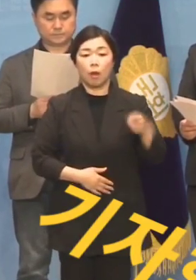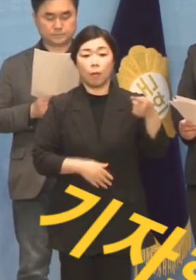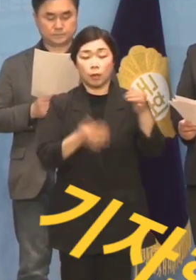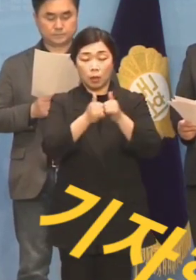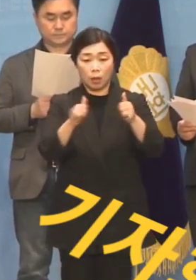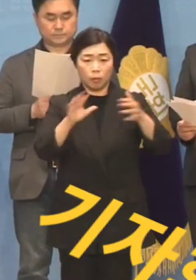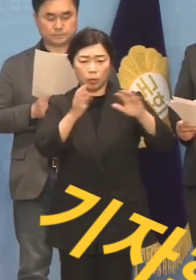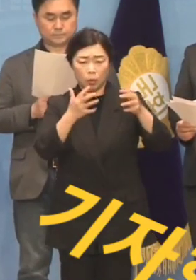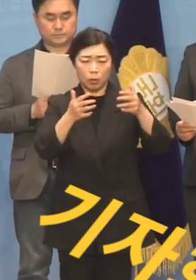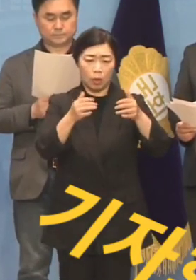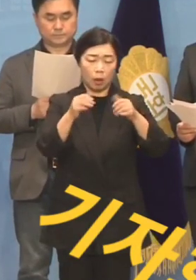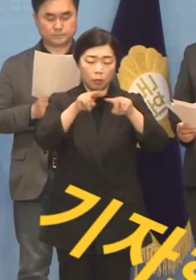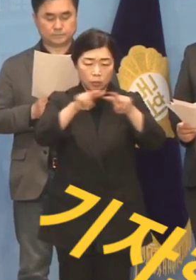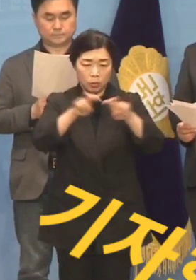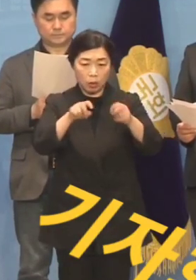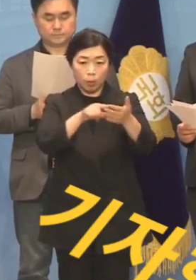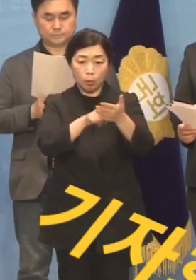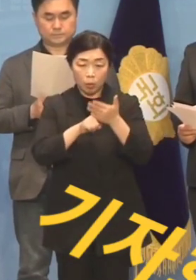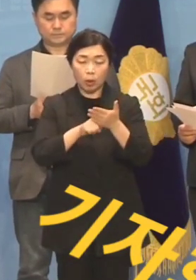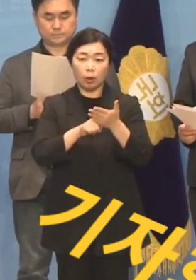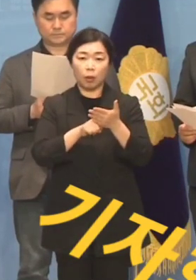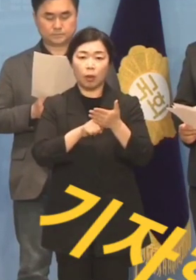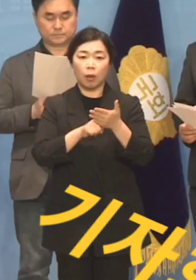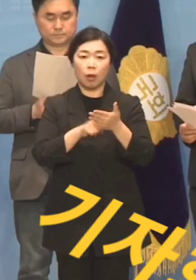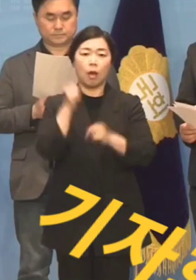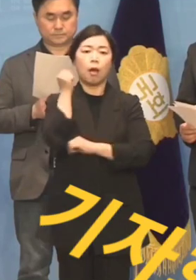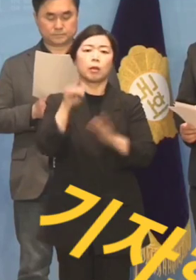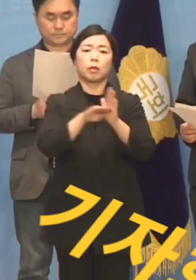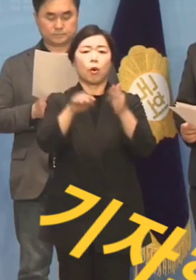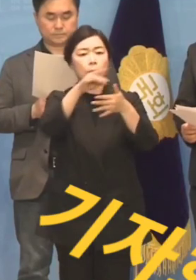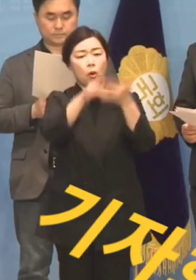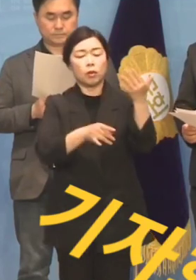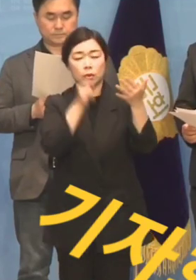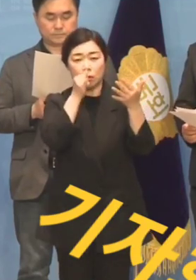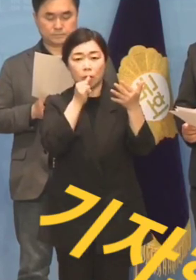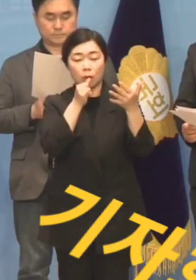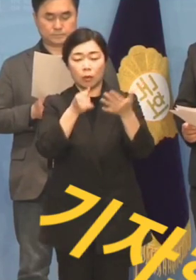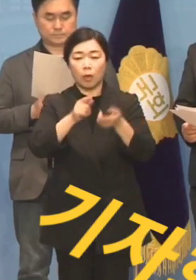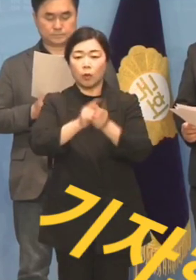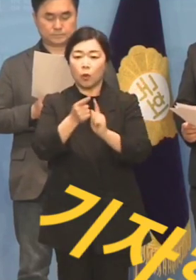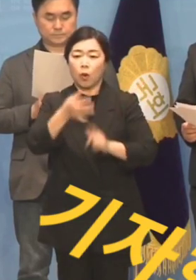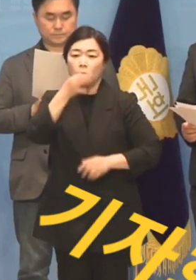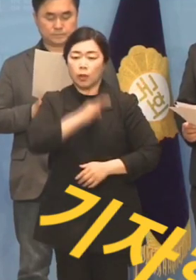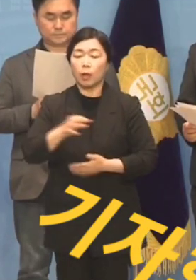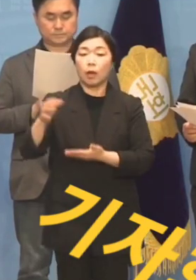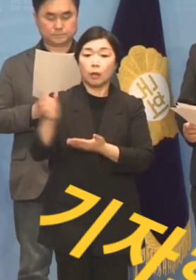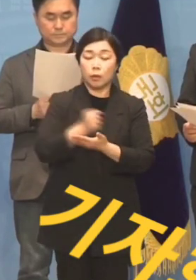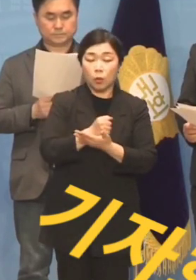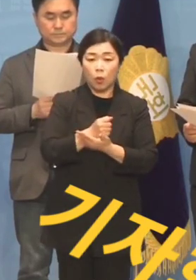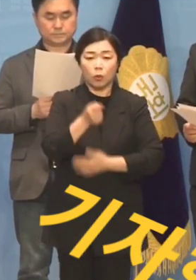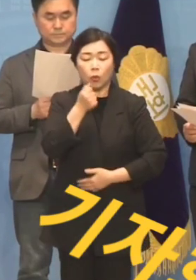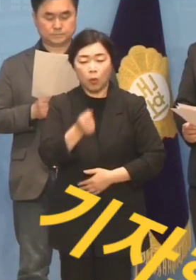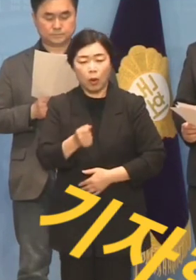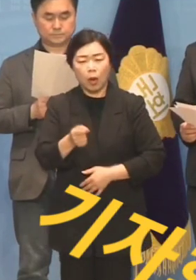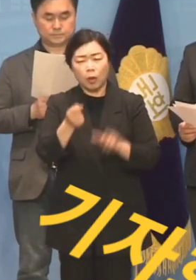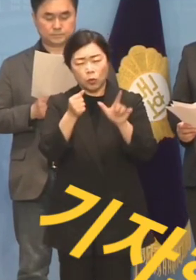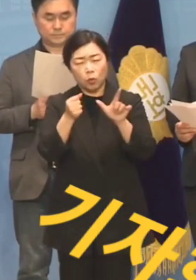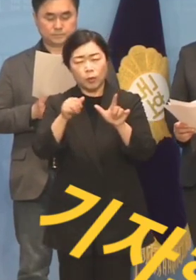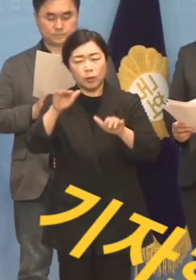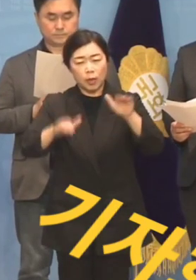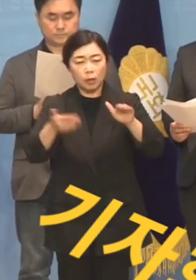토론을 분석해보니 큰 틀의 협의 방향이 나옵니다. 공동의 인식을 더욱 넓히고 이견은 해소하고 작은